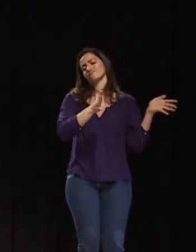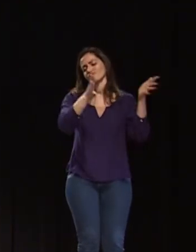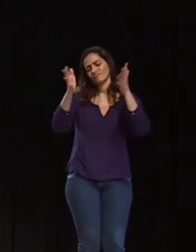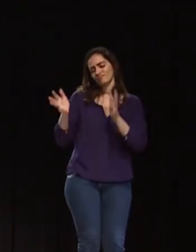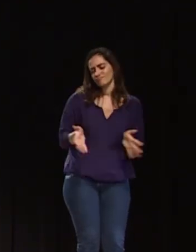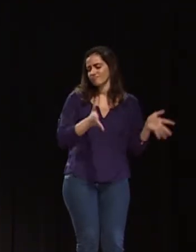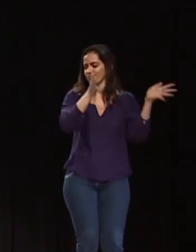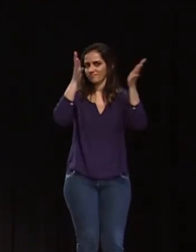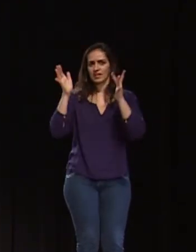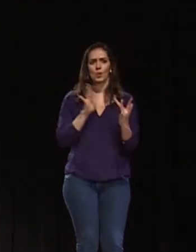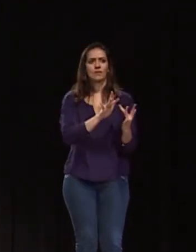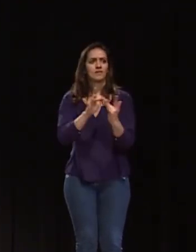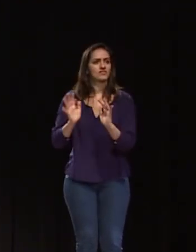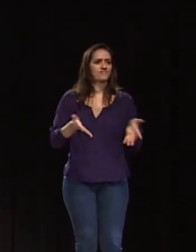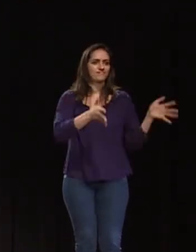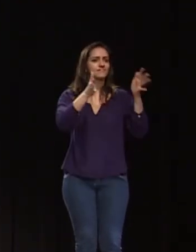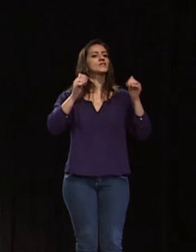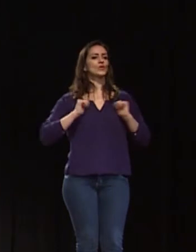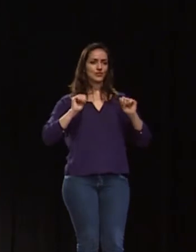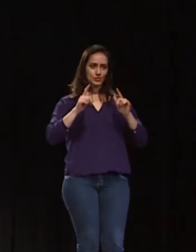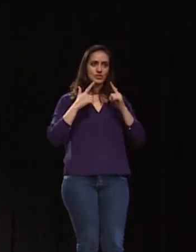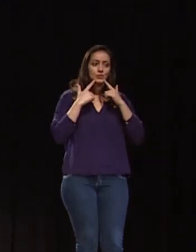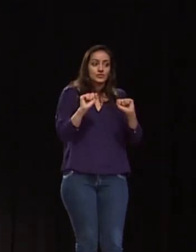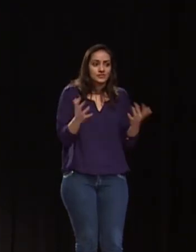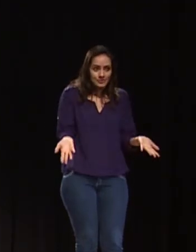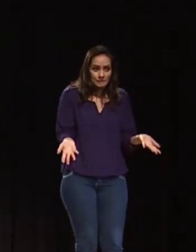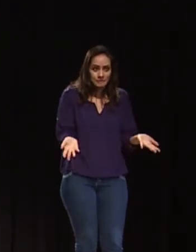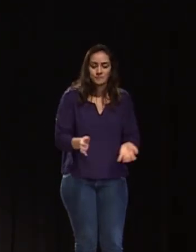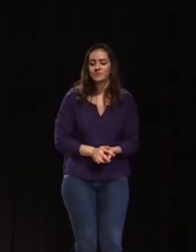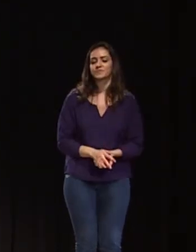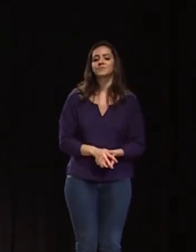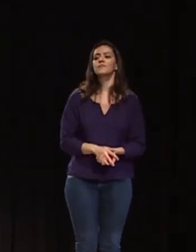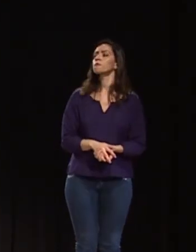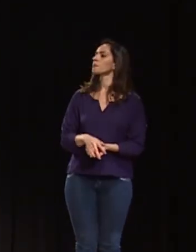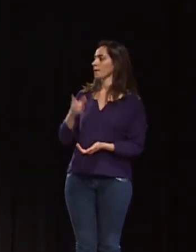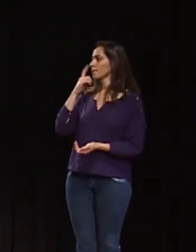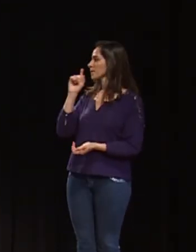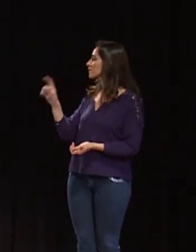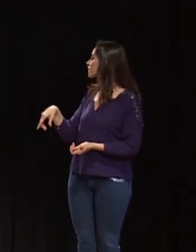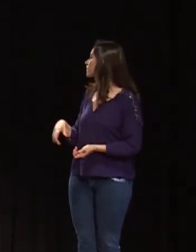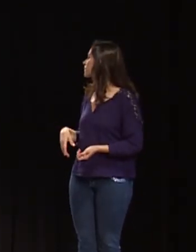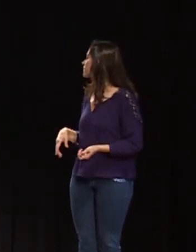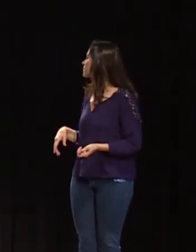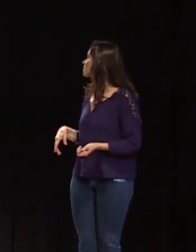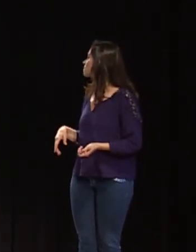a comunicação toda é em língua de sinais, o contato é em língua de sinais. Então, existe, sim, um conforto linguístico nesse espaço.